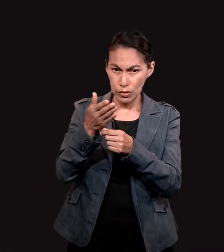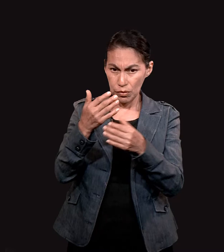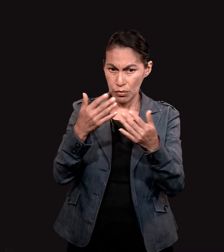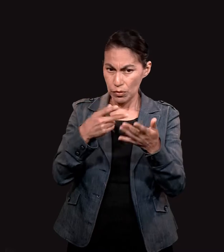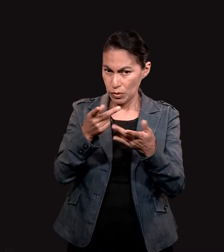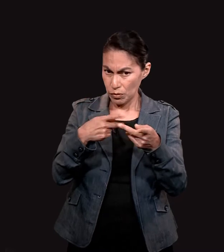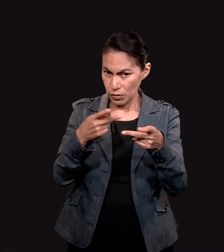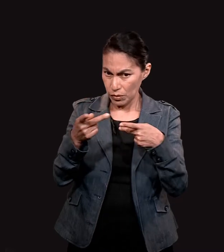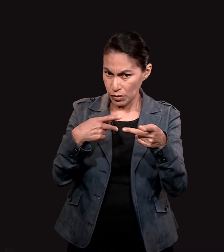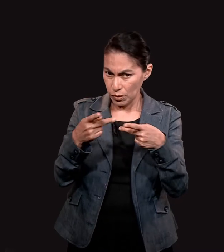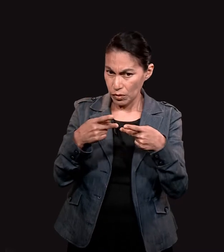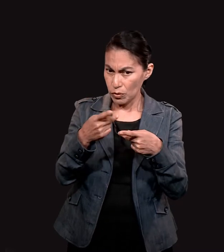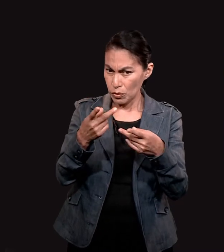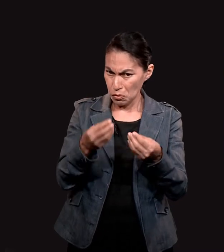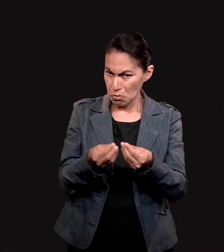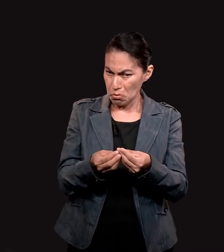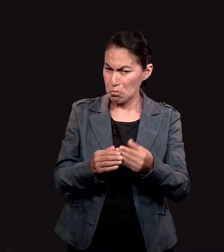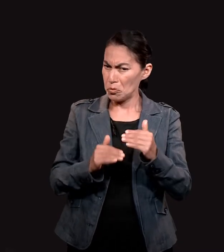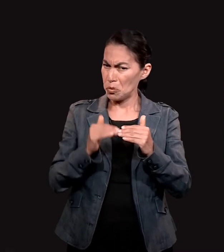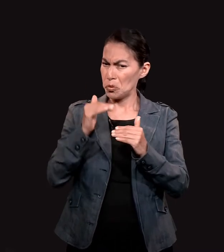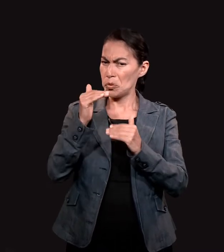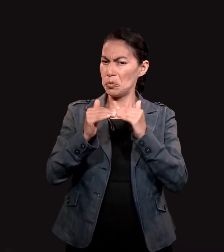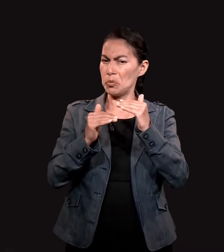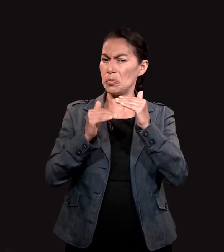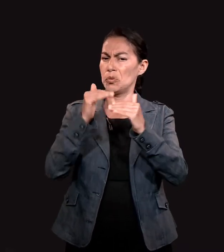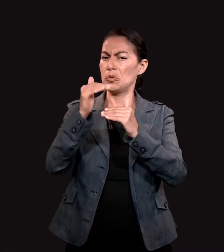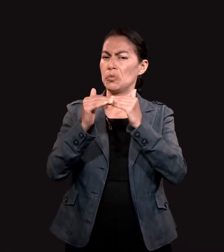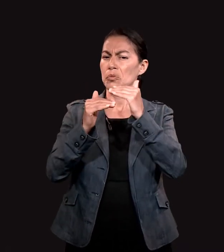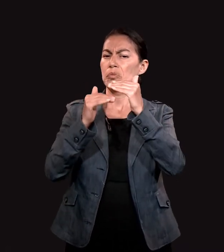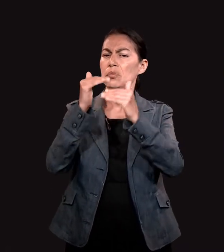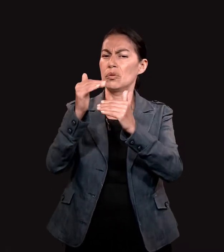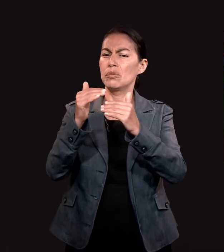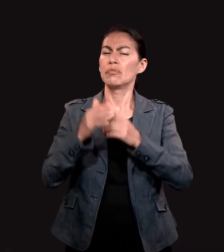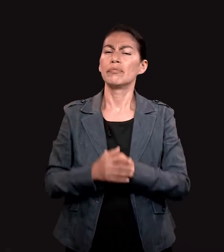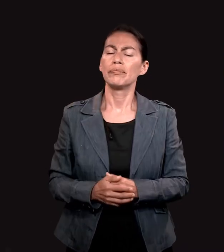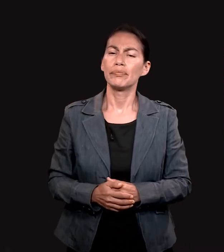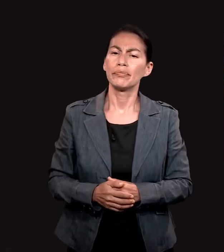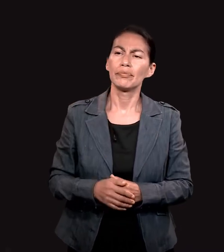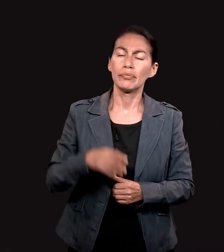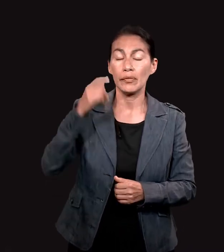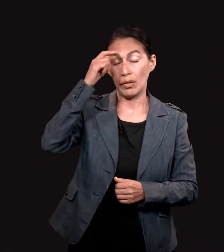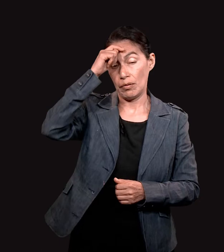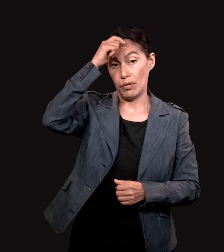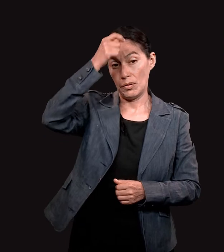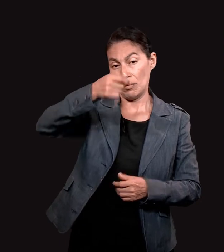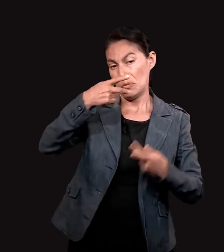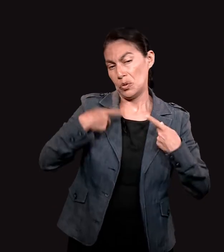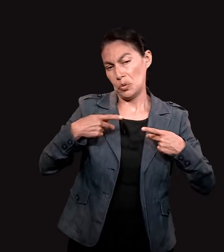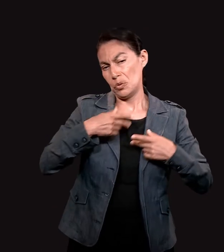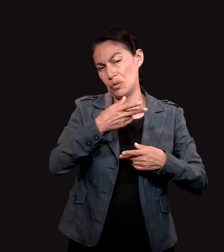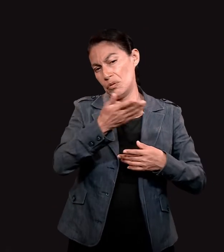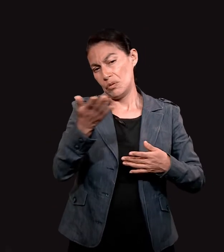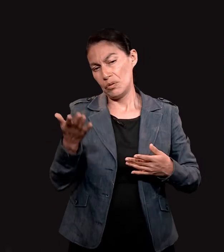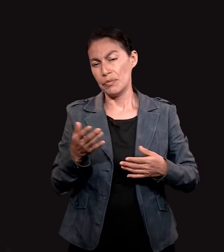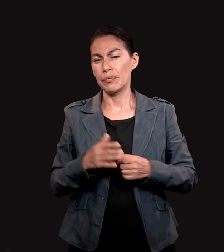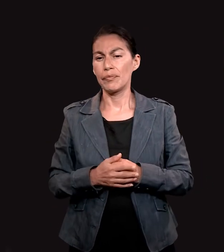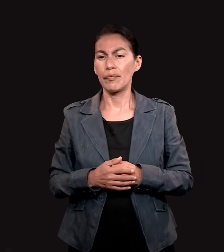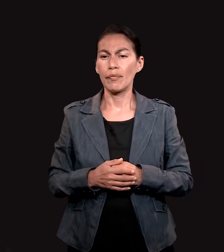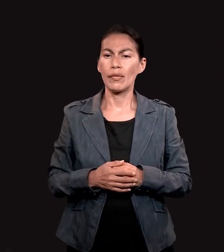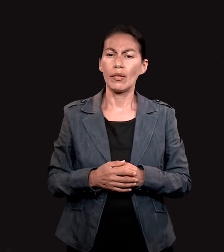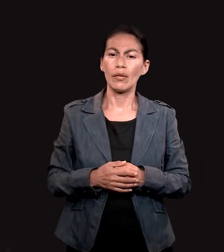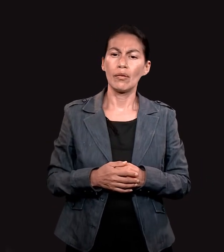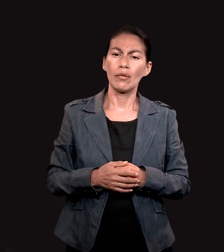Dios, Dios tenía preparado para que ustedes florecieran y pudieran ser una gran